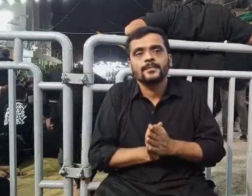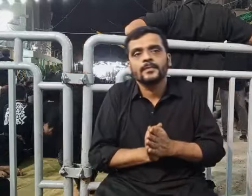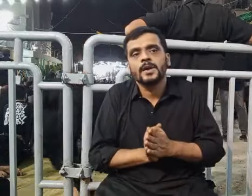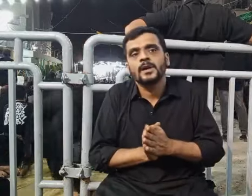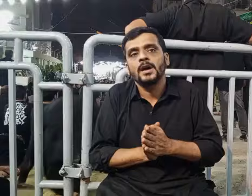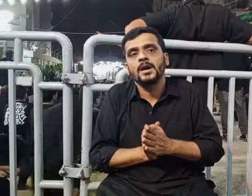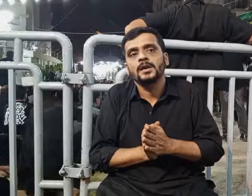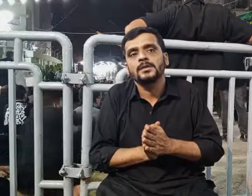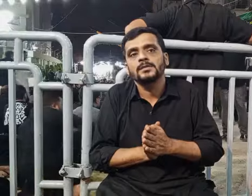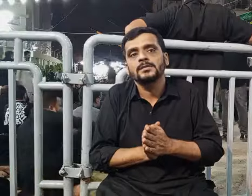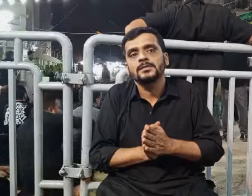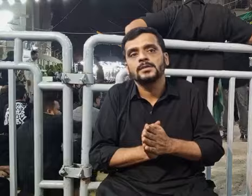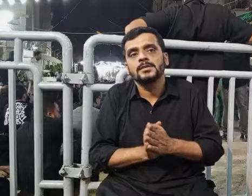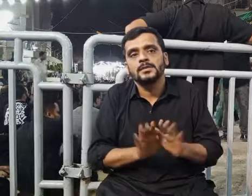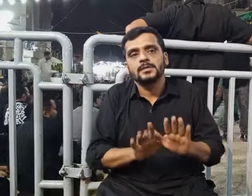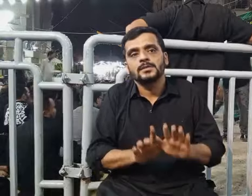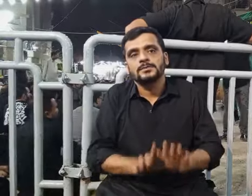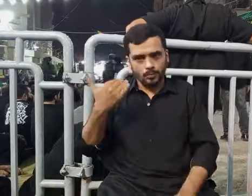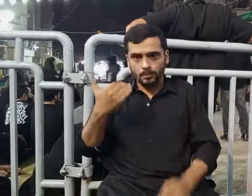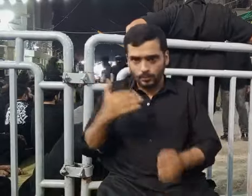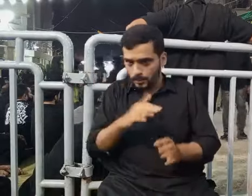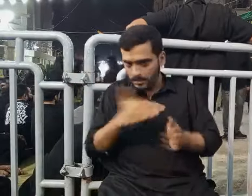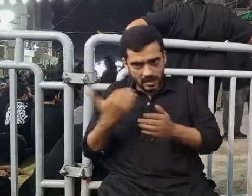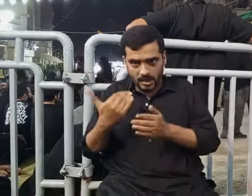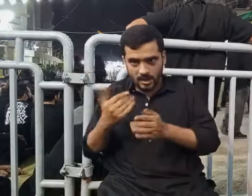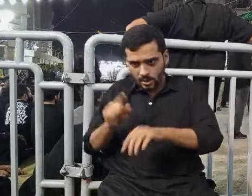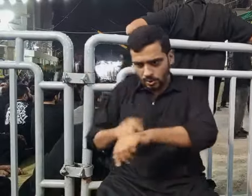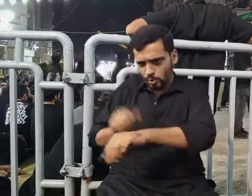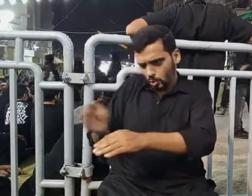کہنے والا شیطان ہو سکتا ہے، نبی کو نہ. اس لیے